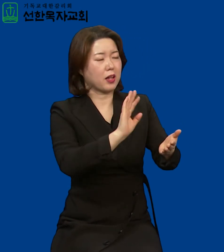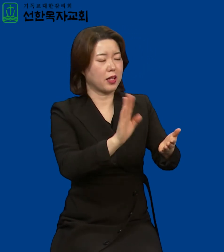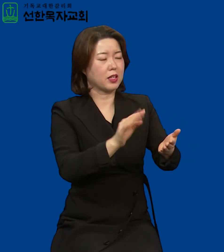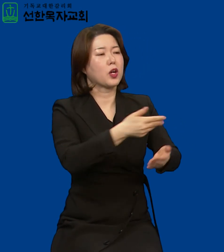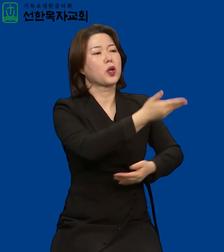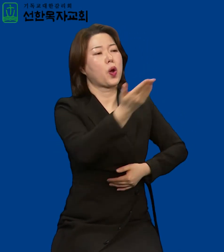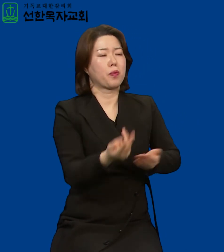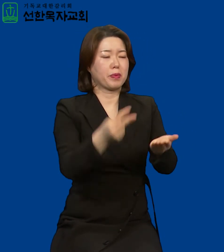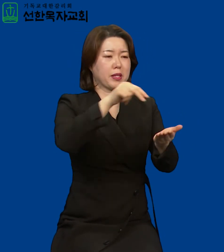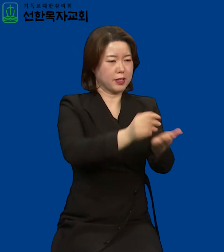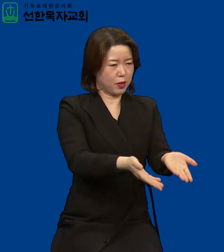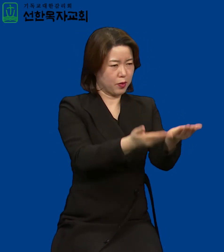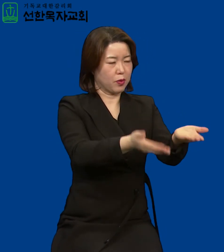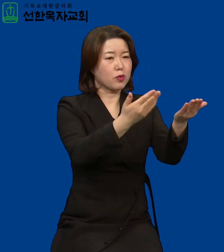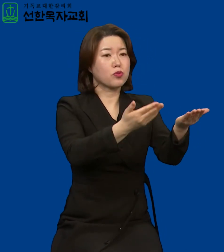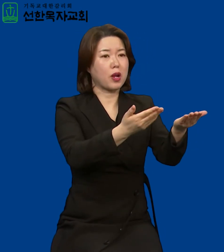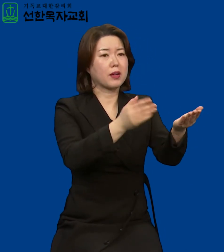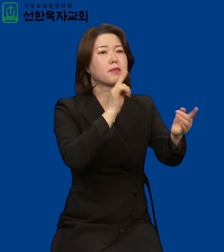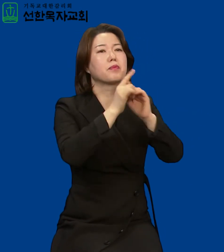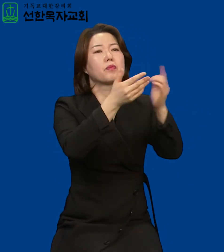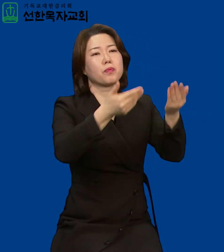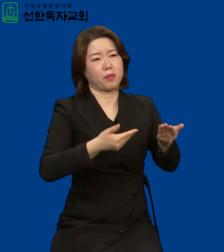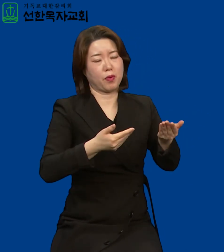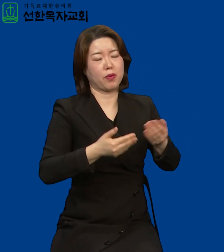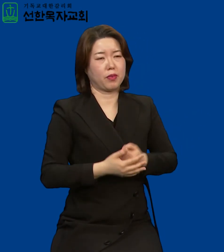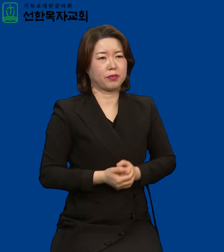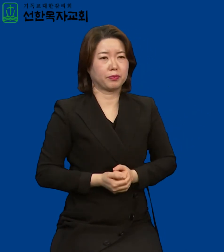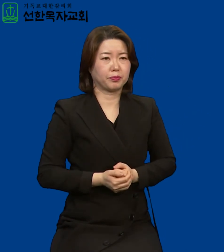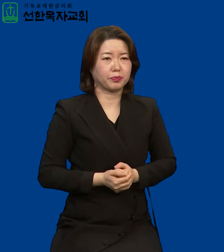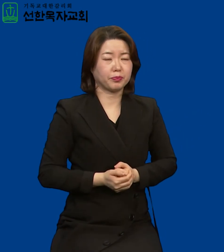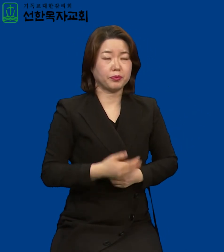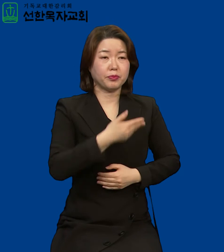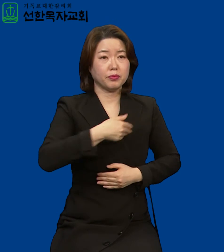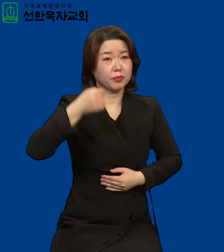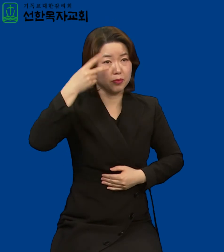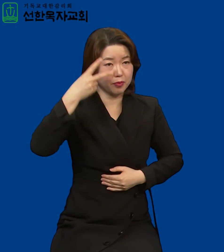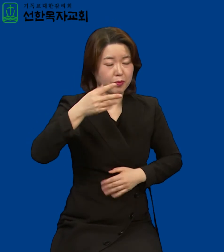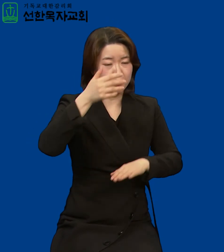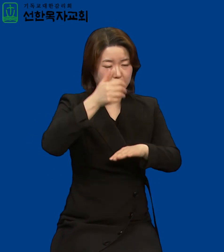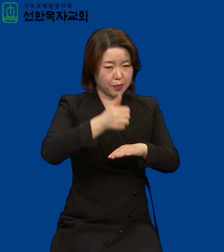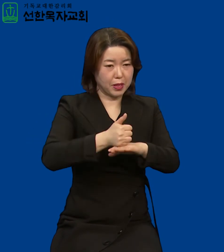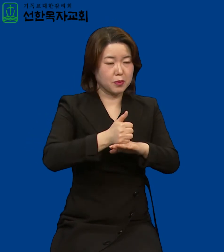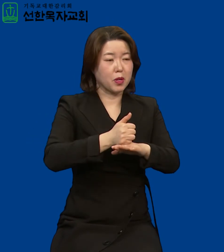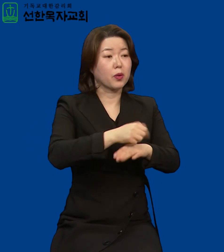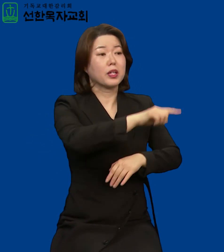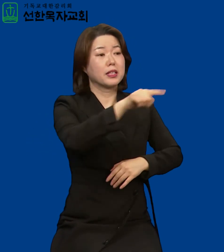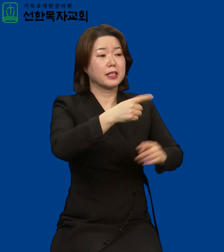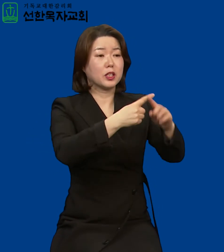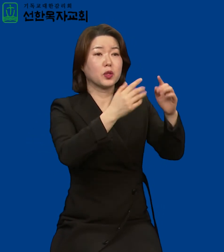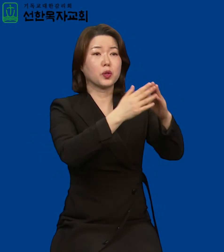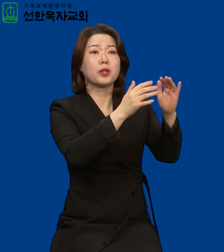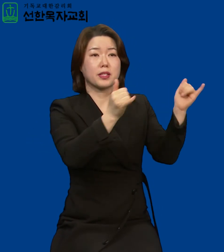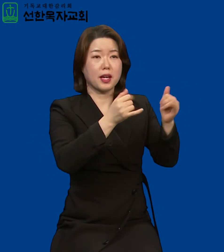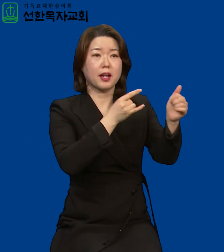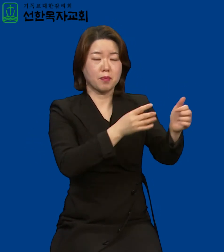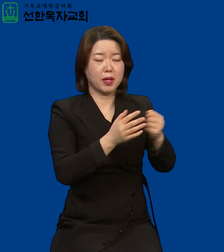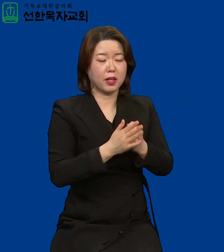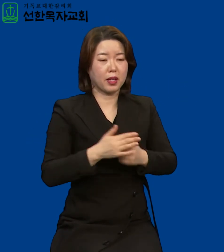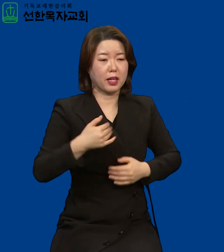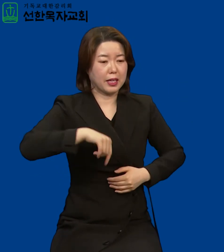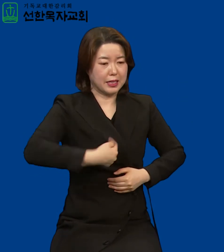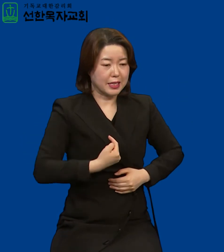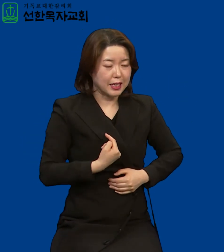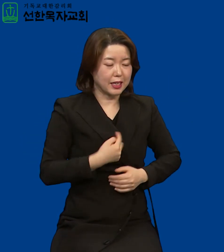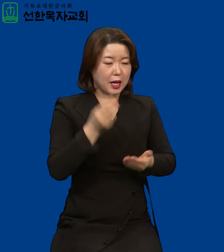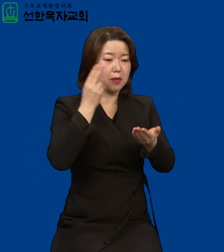것입니다. 사도 바울은 마지막으로 고린도 교회 교인들에게 자기가 이 편지를 쓴